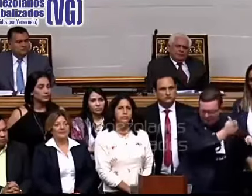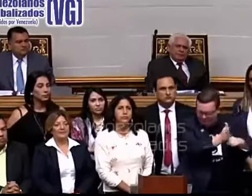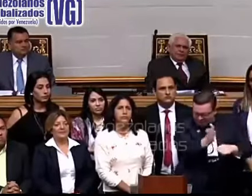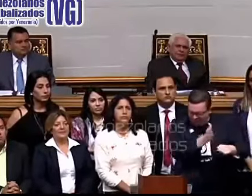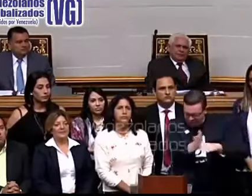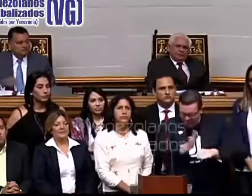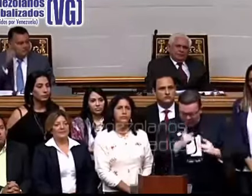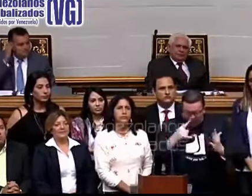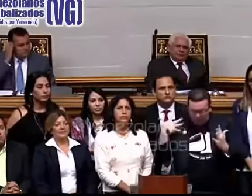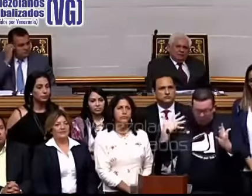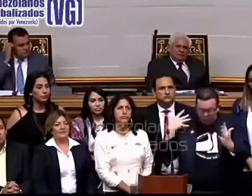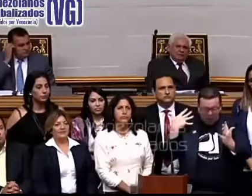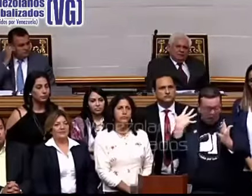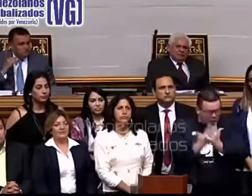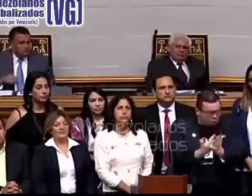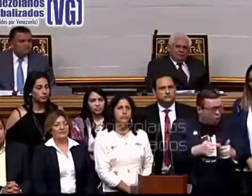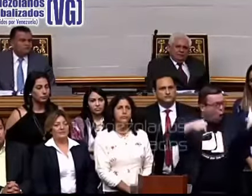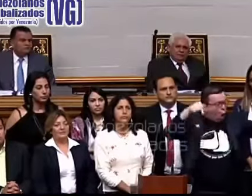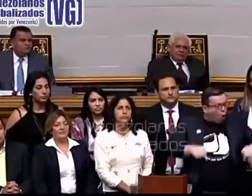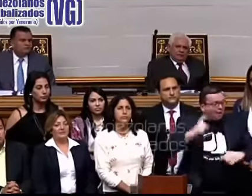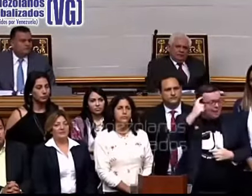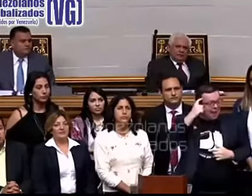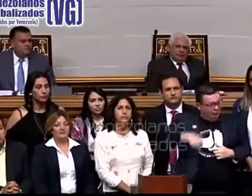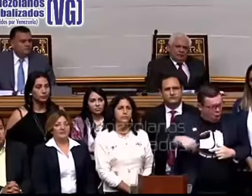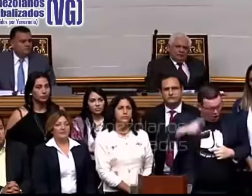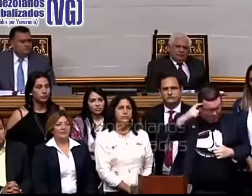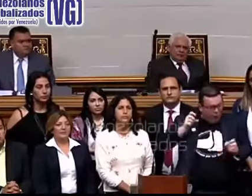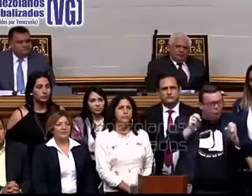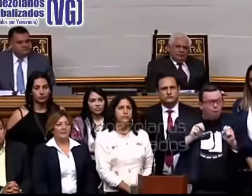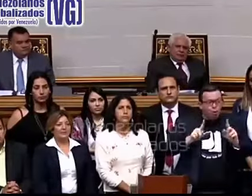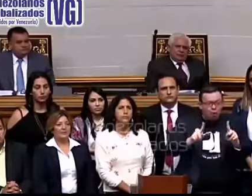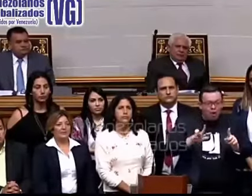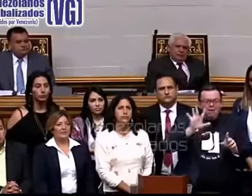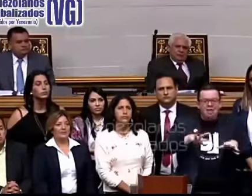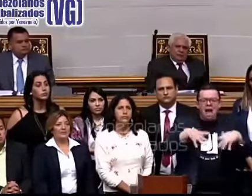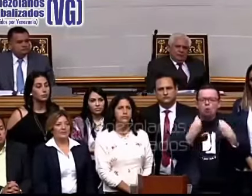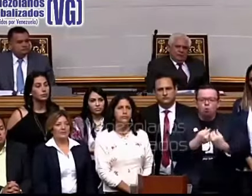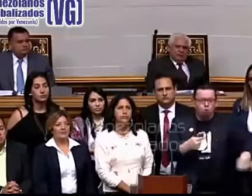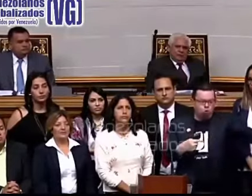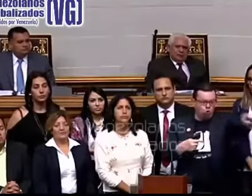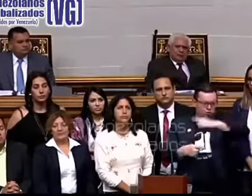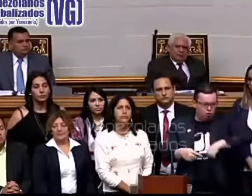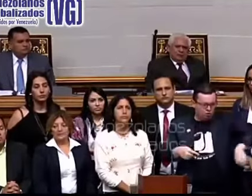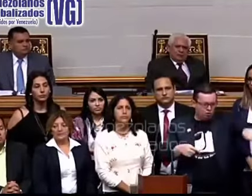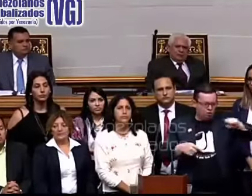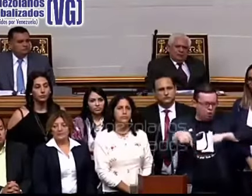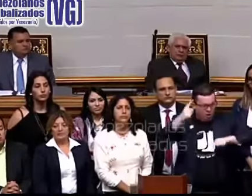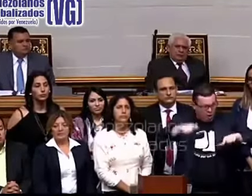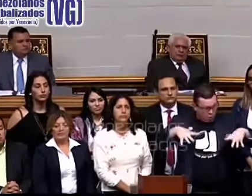derechos humanos de las personas con discapacidad, permitiéndonos acceder a espacios como estos. Este día es un día histórico y quiero